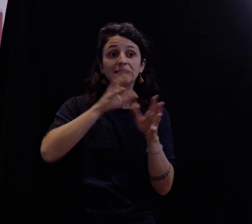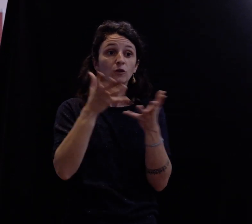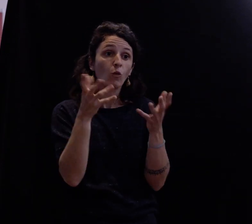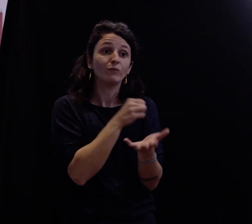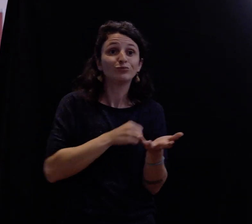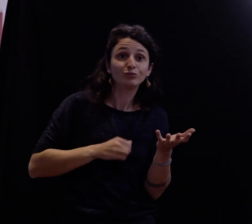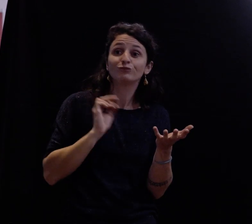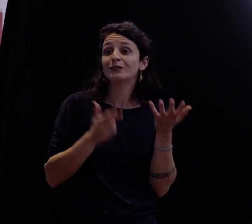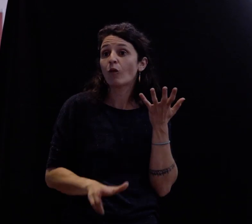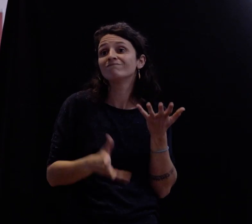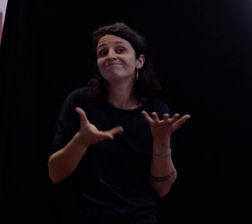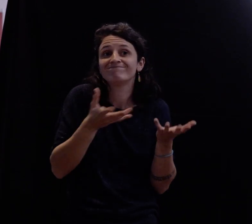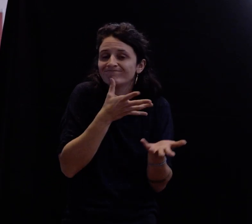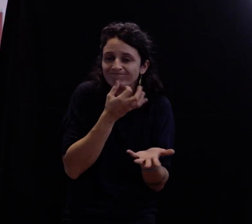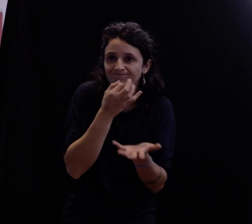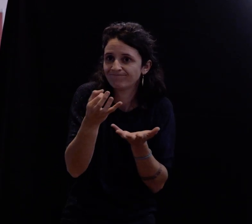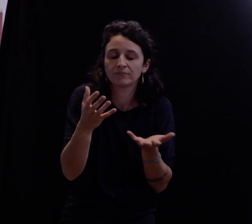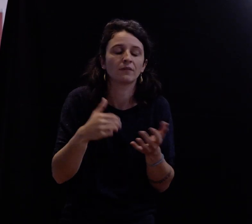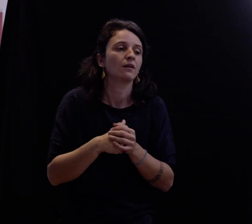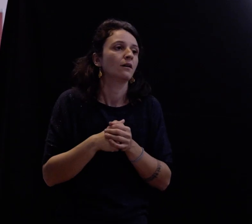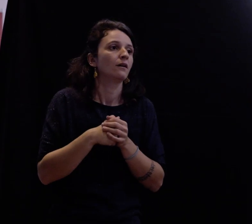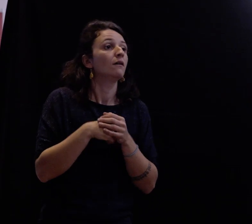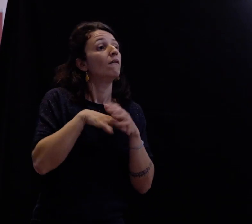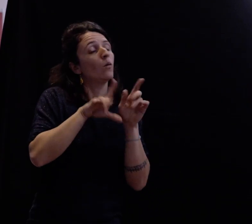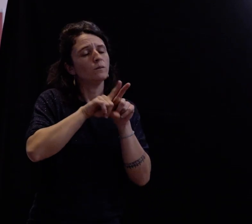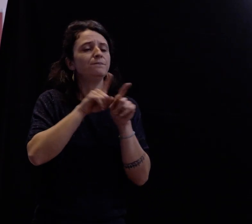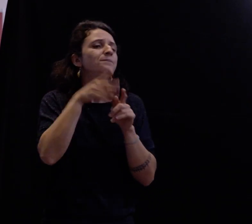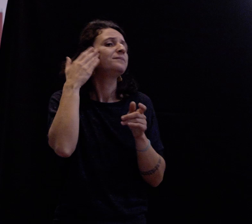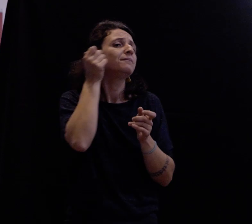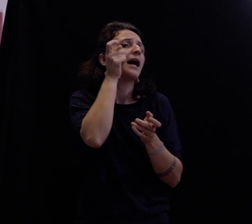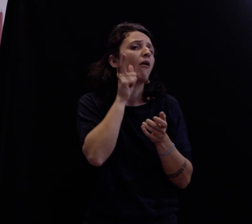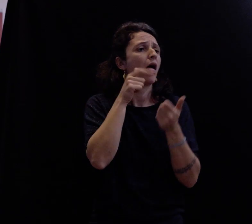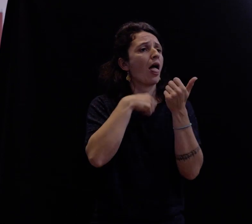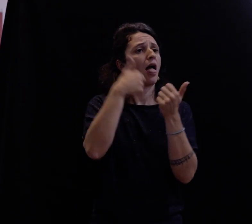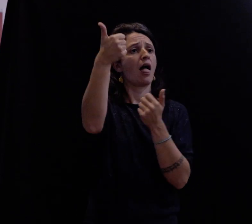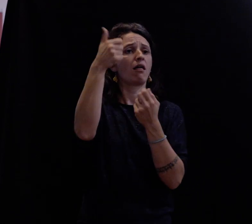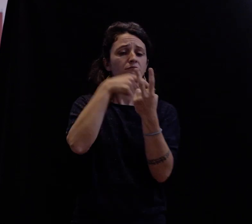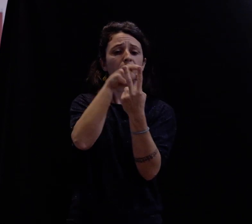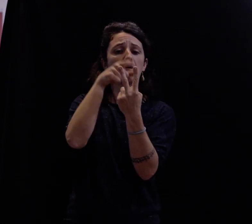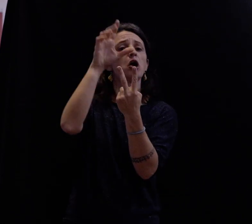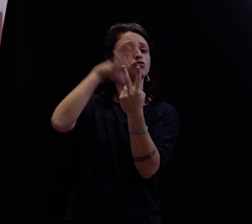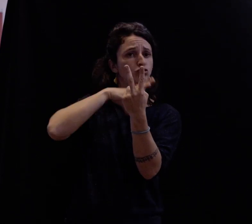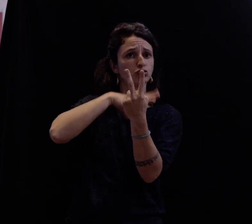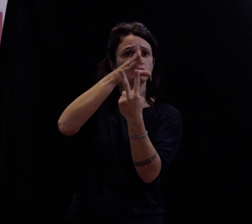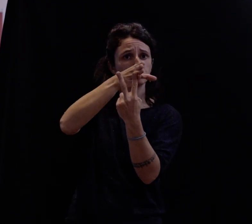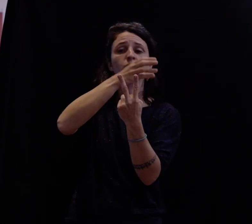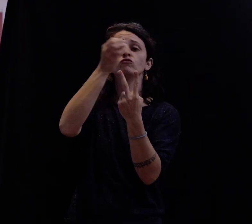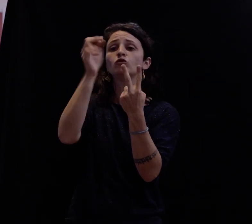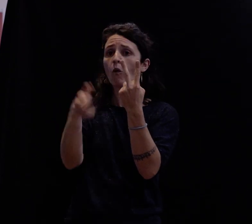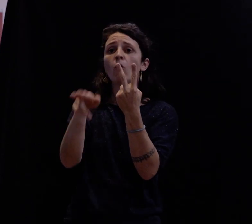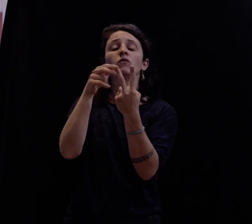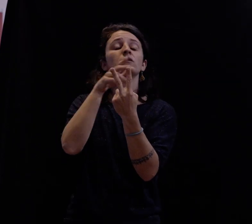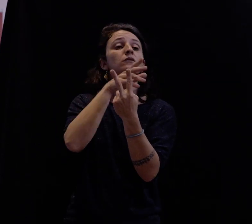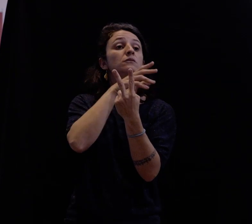l'atteinte. De la même façon, si un des deux parents est porteur, on peut proposer aussi cette technique-là, mais on peut proposer d'autres techniques, notamment des